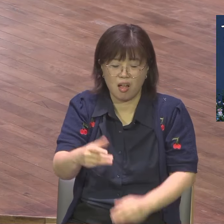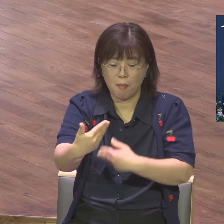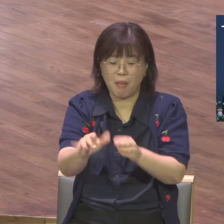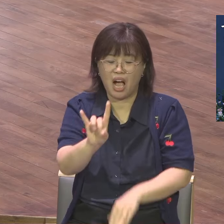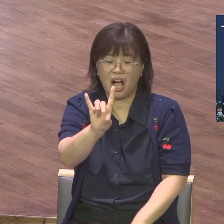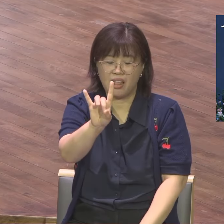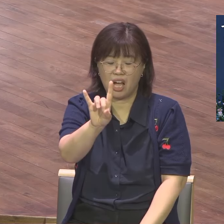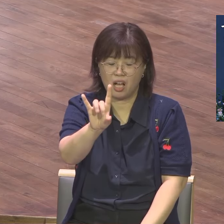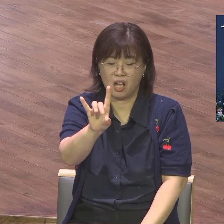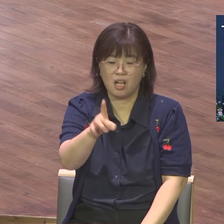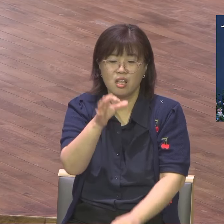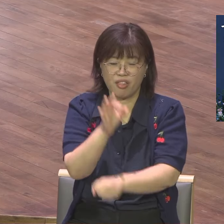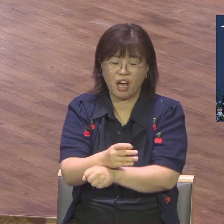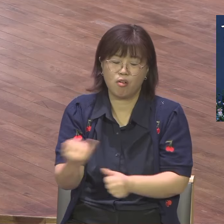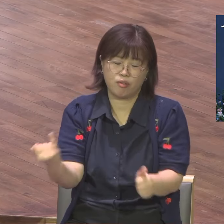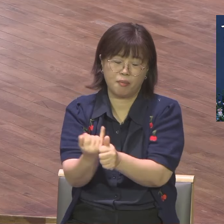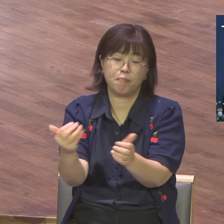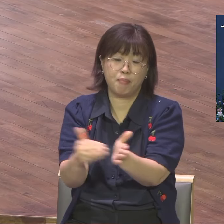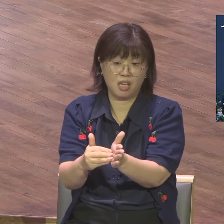아무것도 없어요.